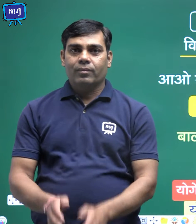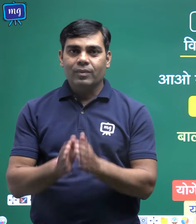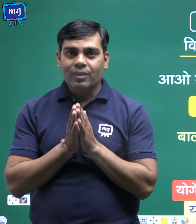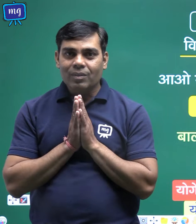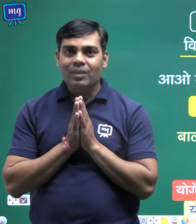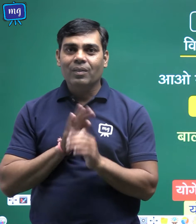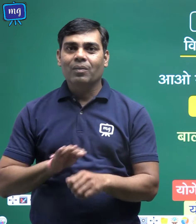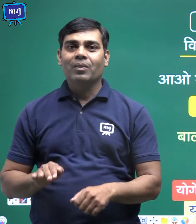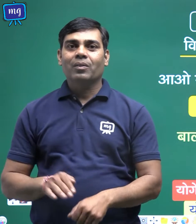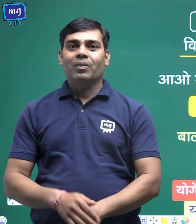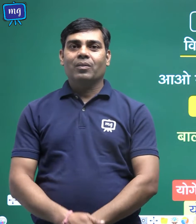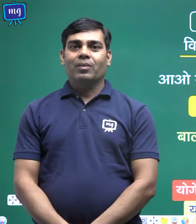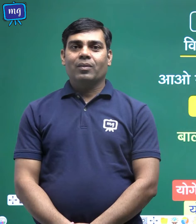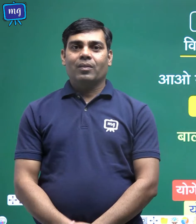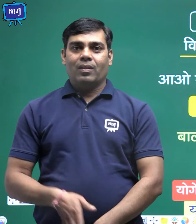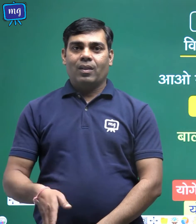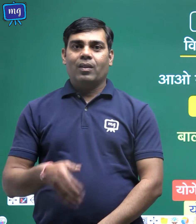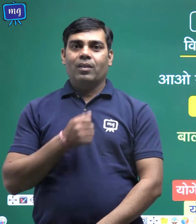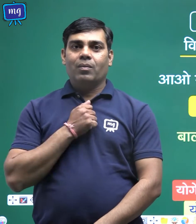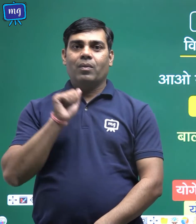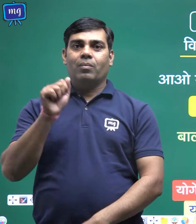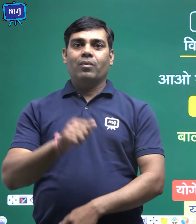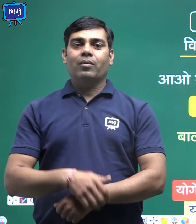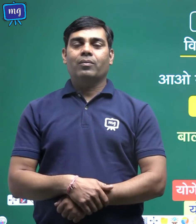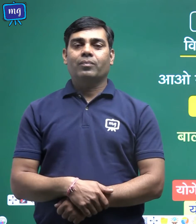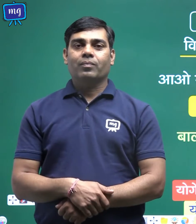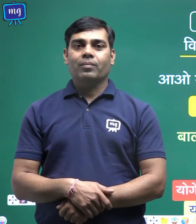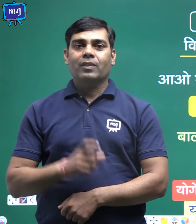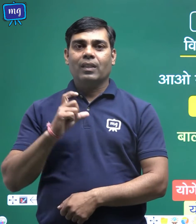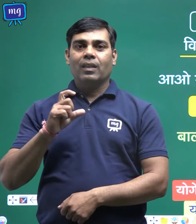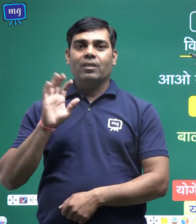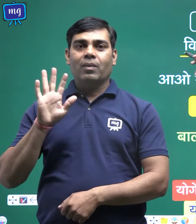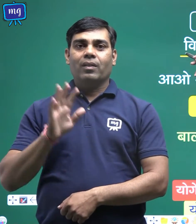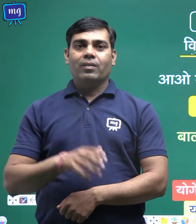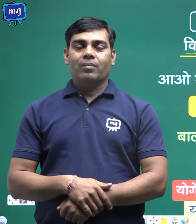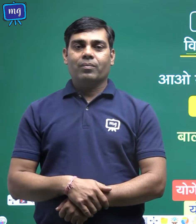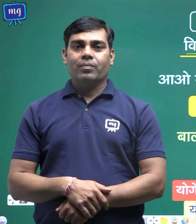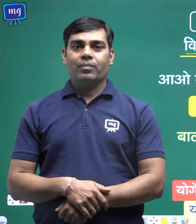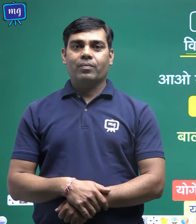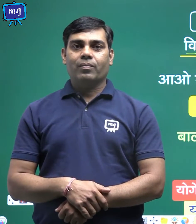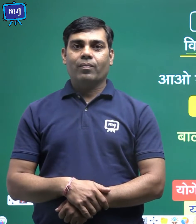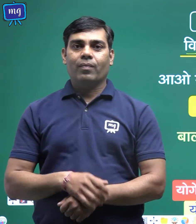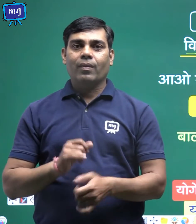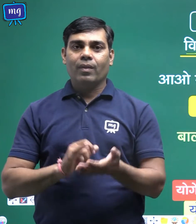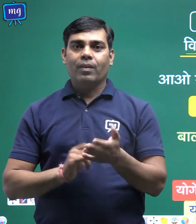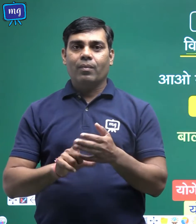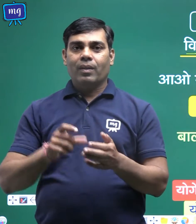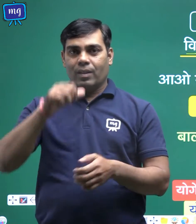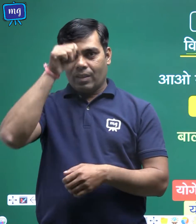नमस्ते प्यारे बच्चों। आज हम आपको कक्षा 5 विषय हिंदी